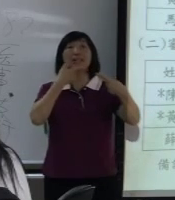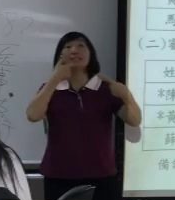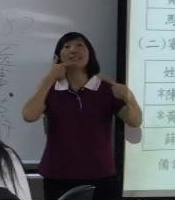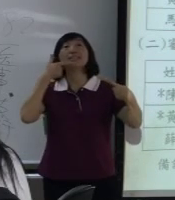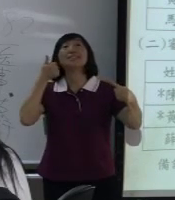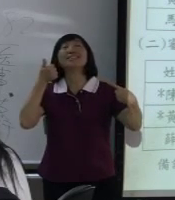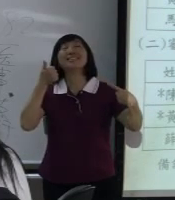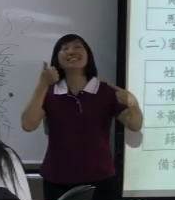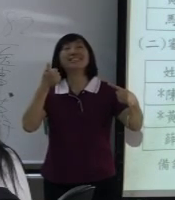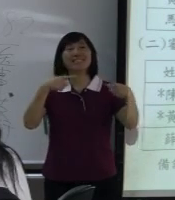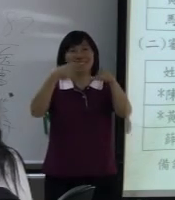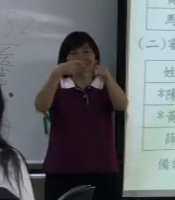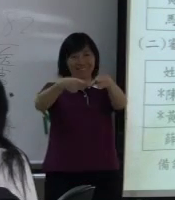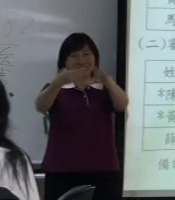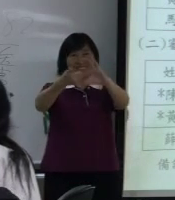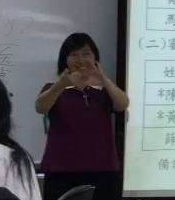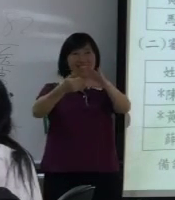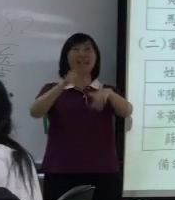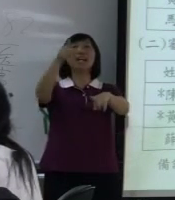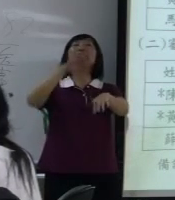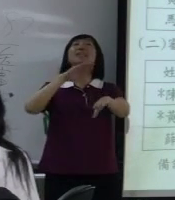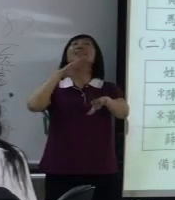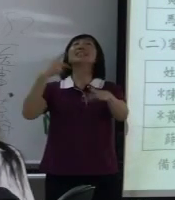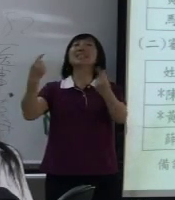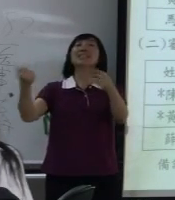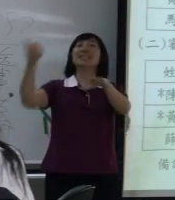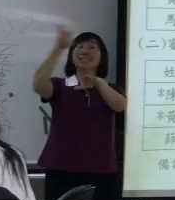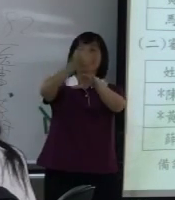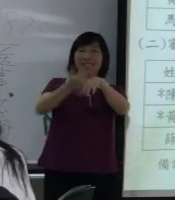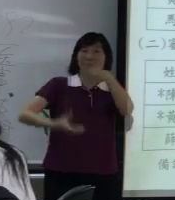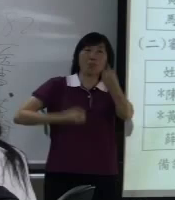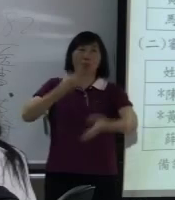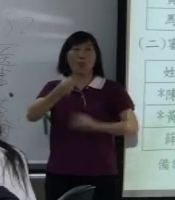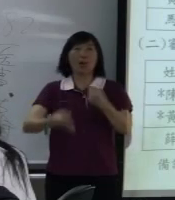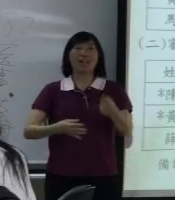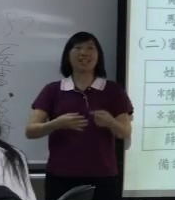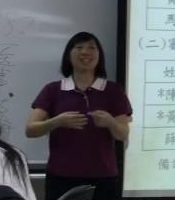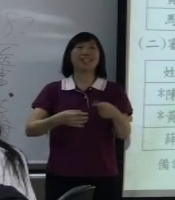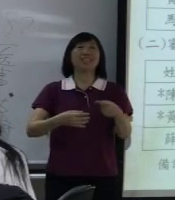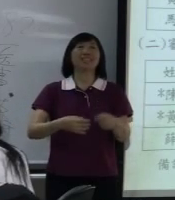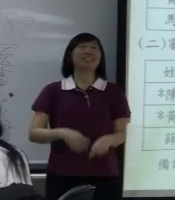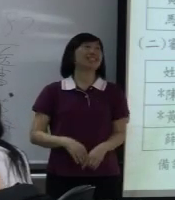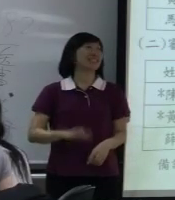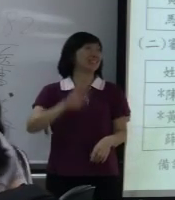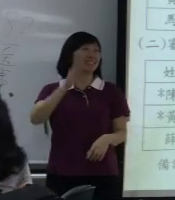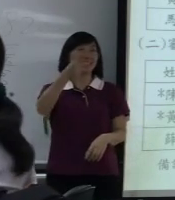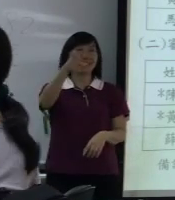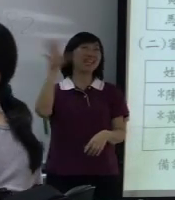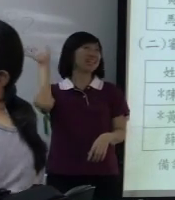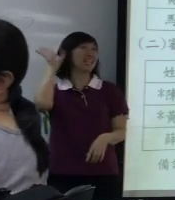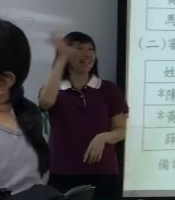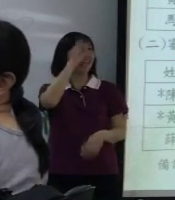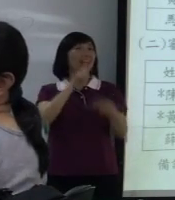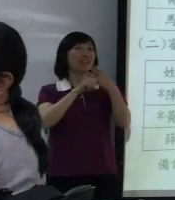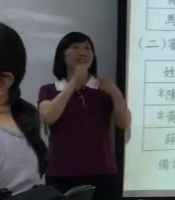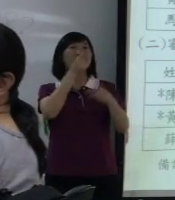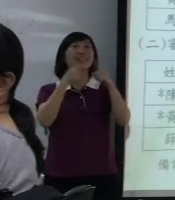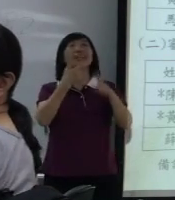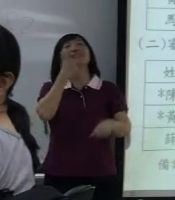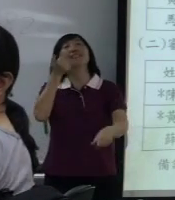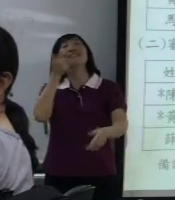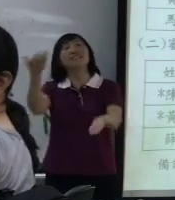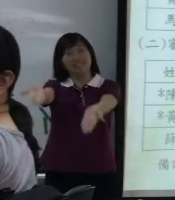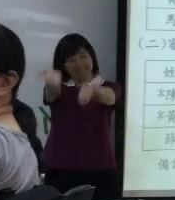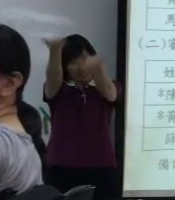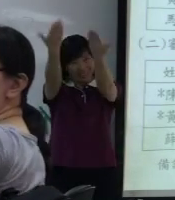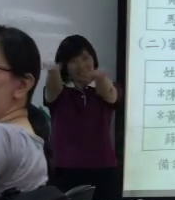是公共，就是今天等一下跟各位分享的主持人，公共电视天天看主持人陈连